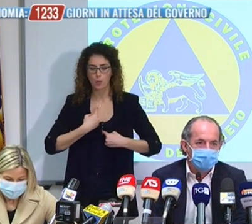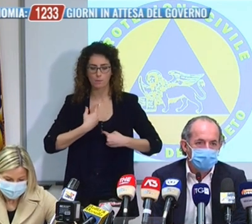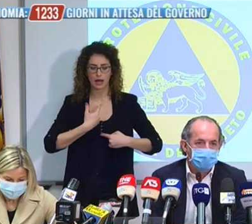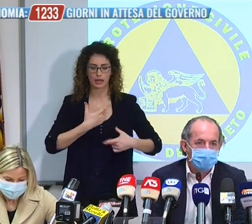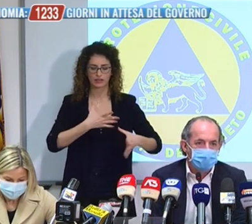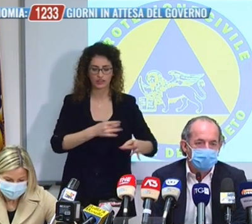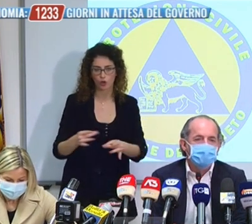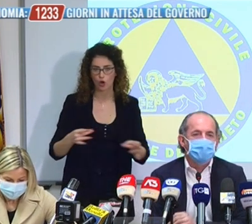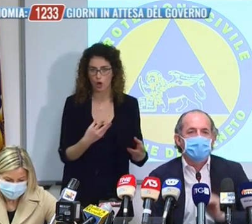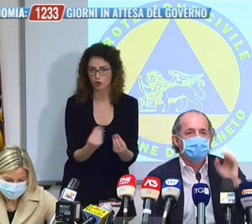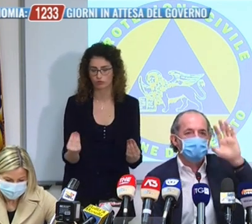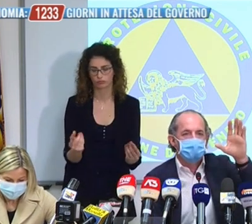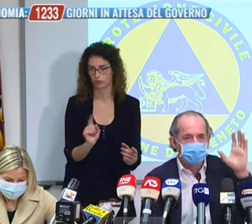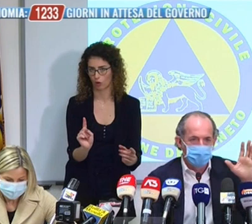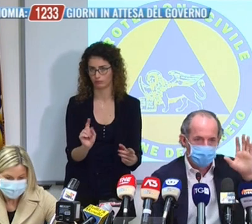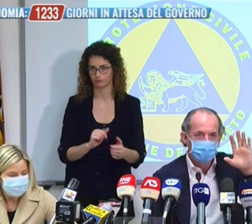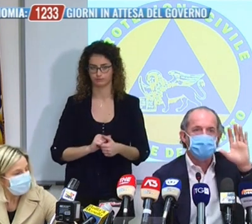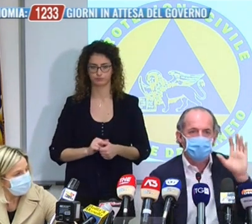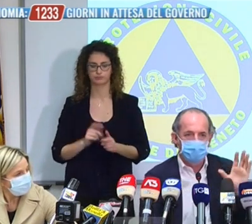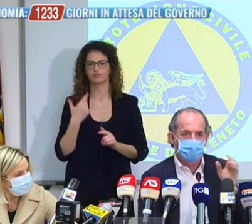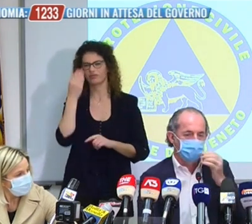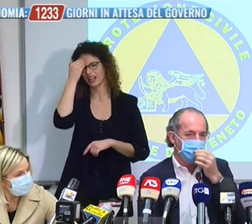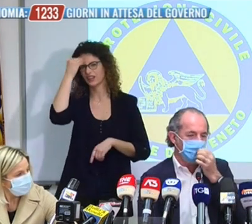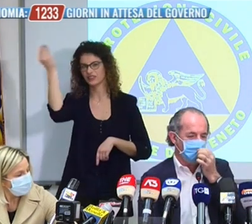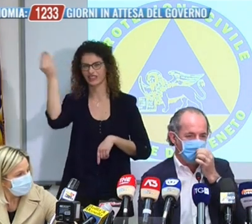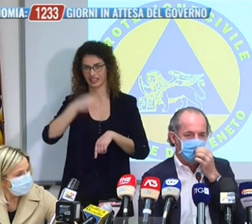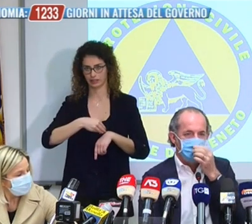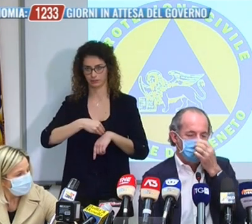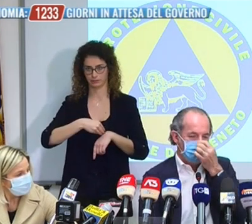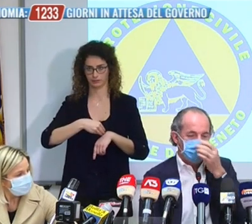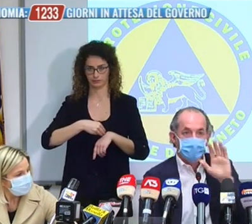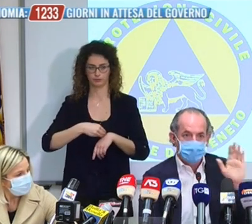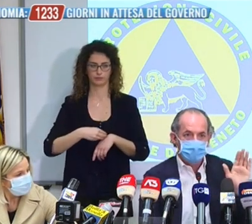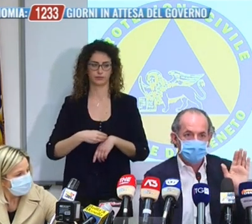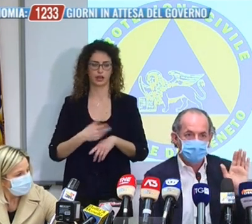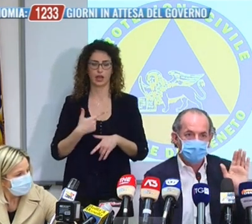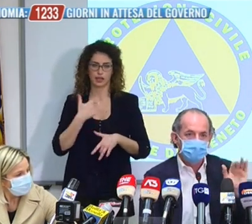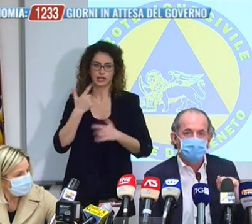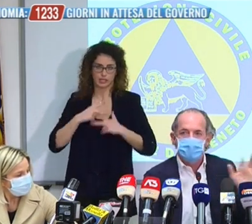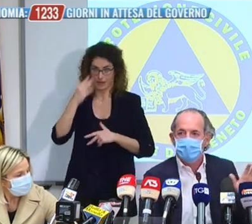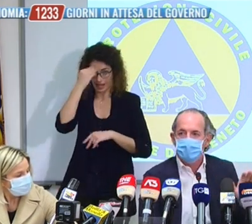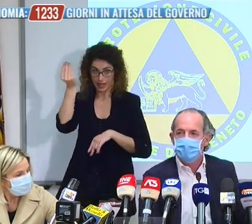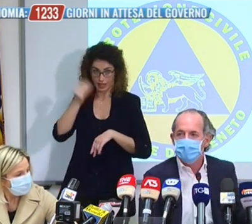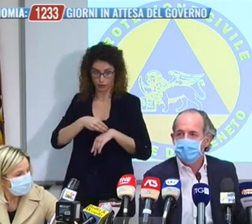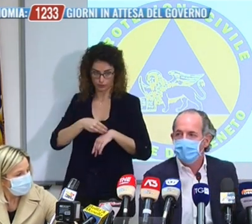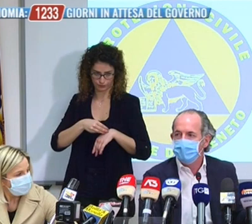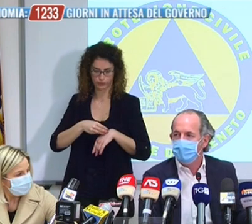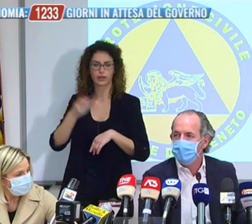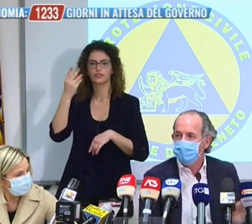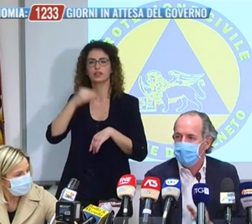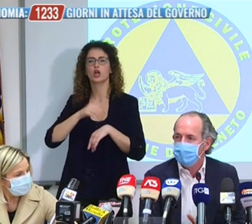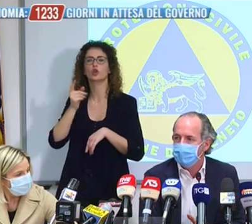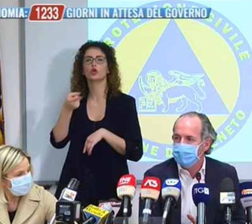ragazzi. Quindi se domani scoprissimo, parlo per assurdo, e spero resti un assurdo, scoprissimo che questa